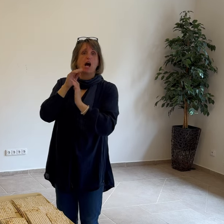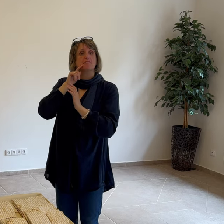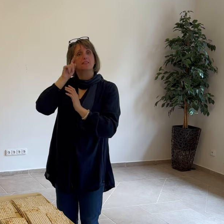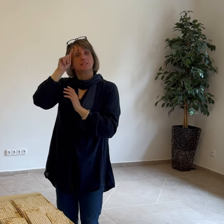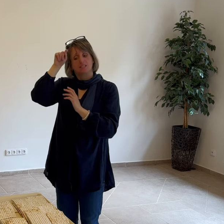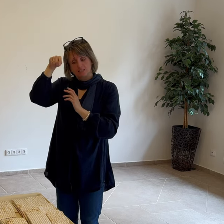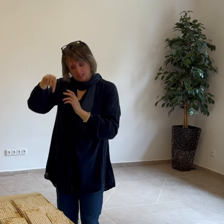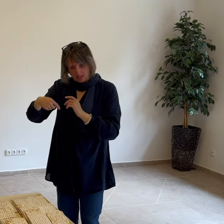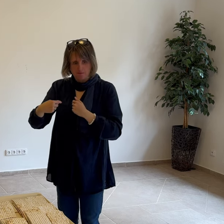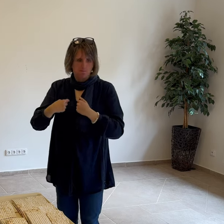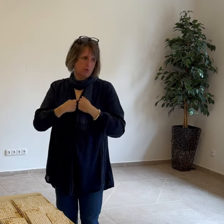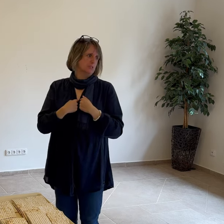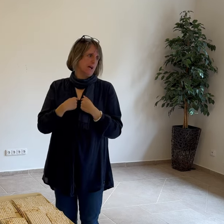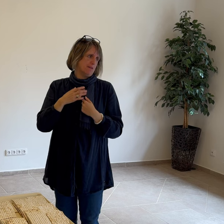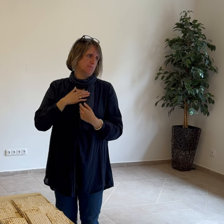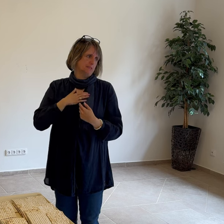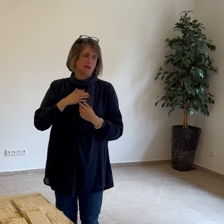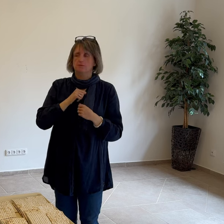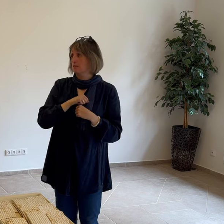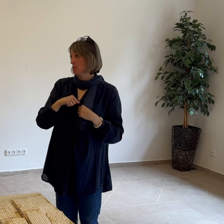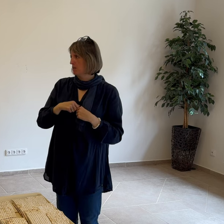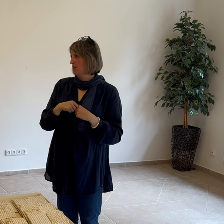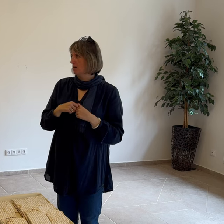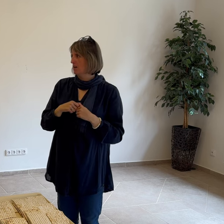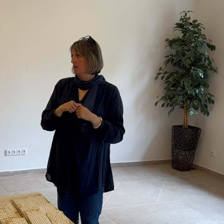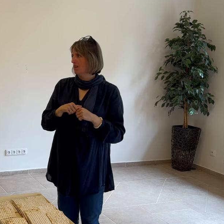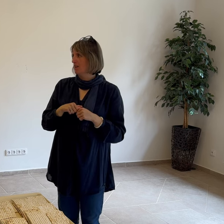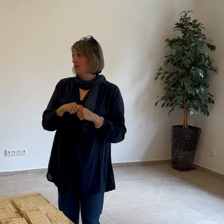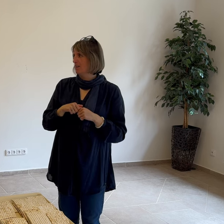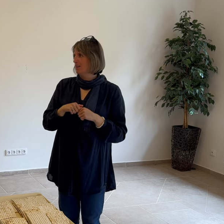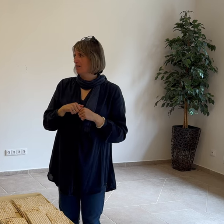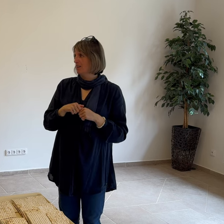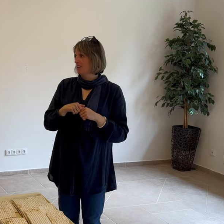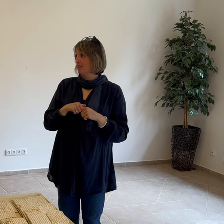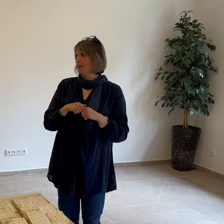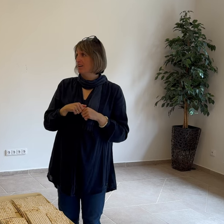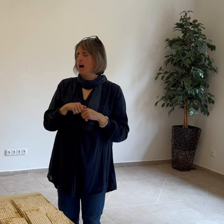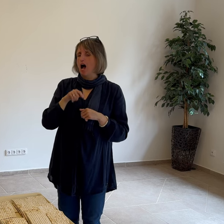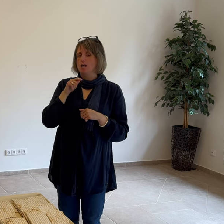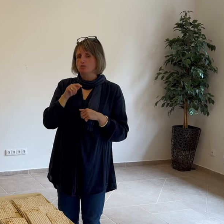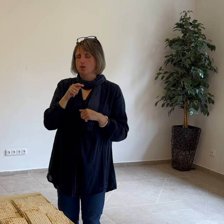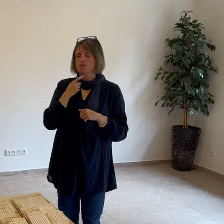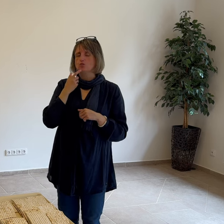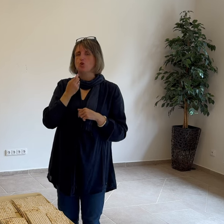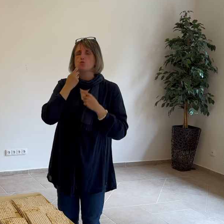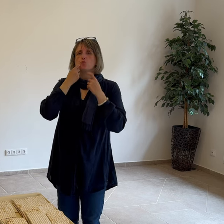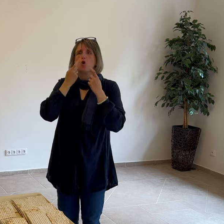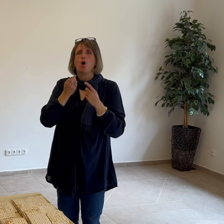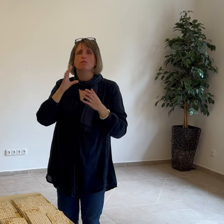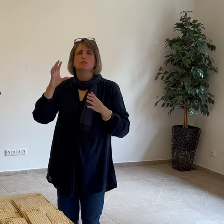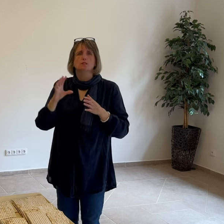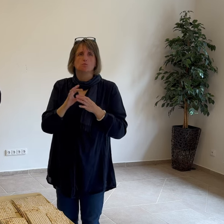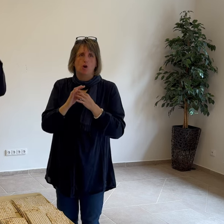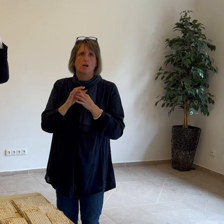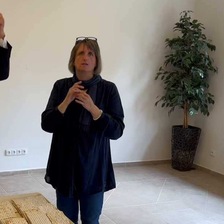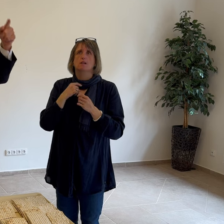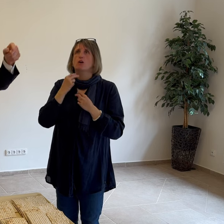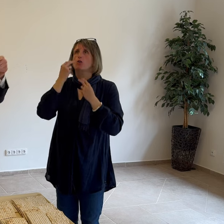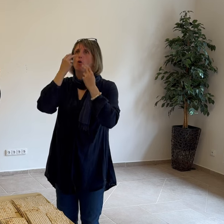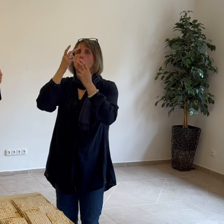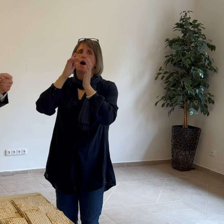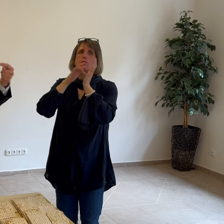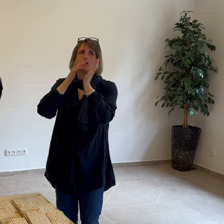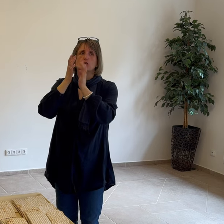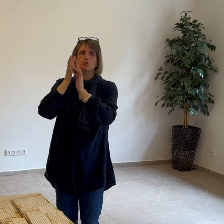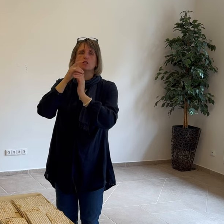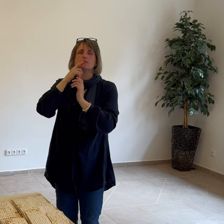opravdu je o tom píše dri Bon Hoffer že to je to duchovní obecenství ne duševní ale to je to duchovní